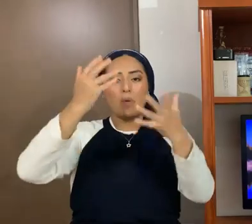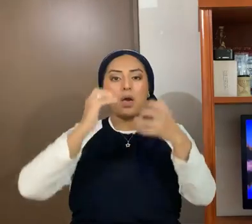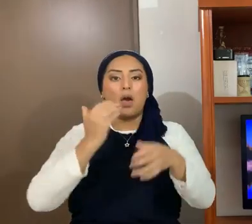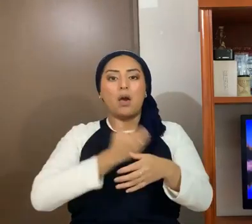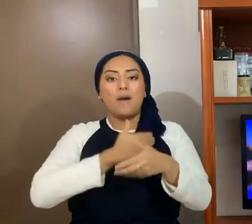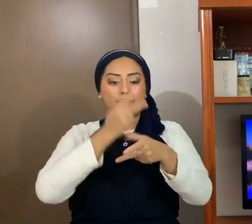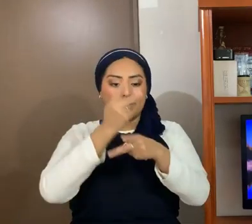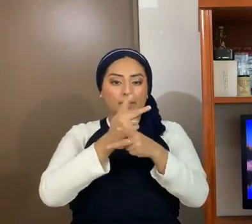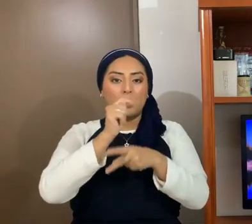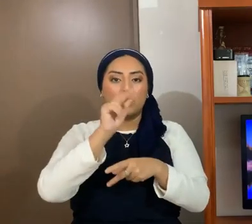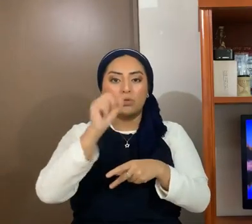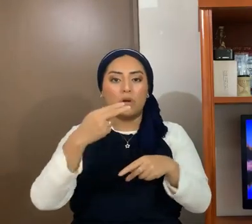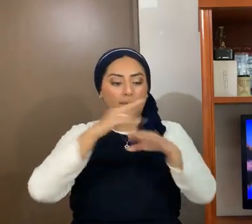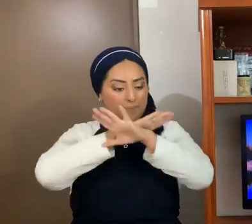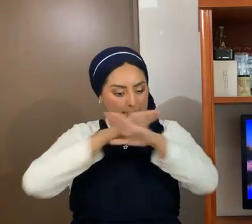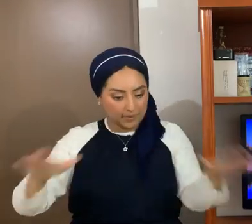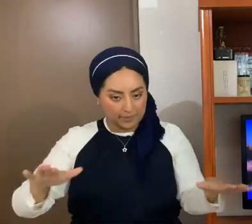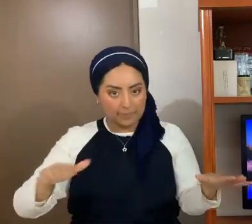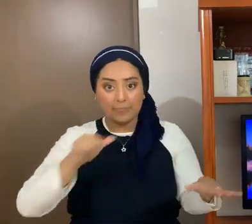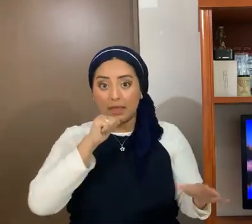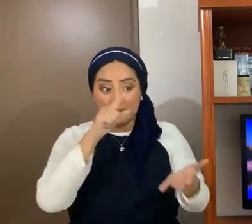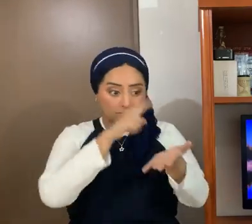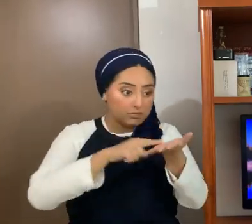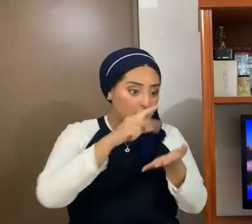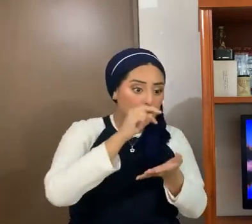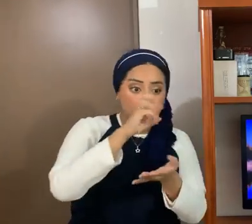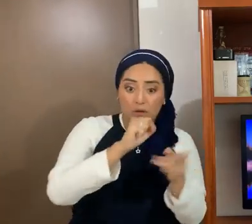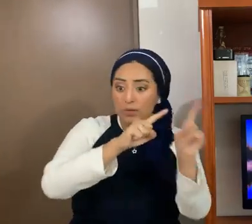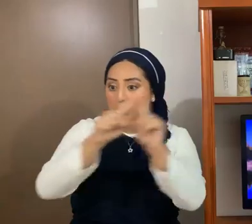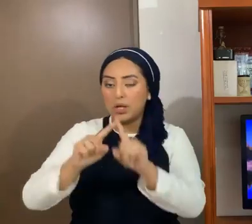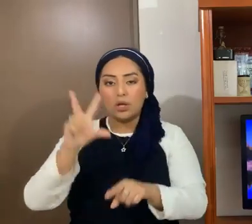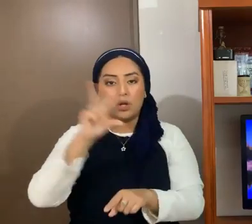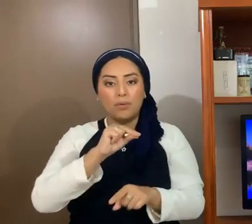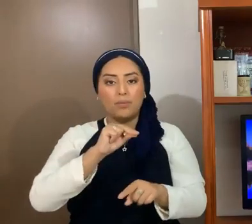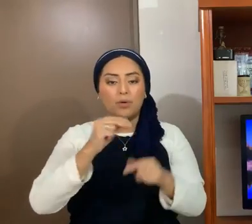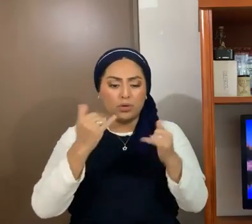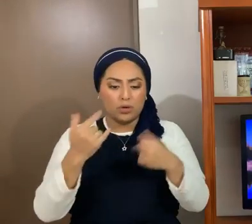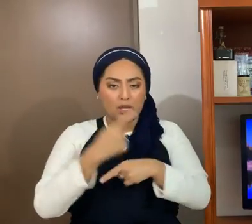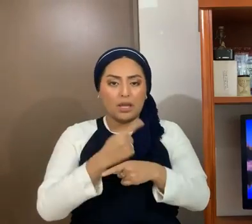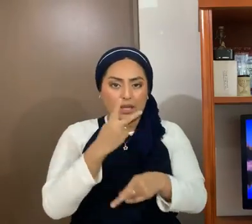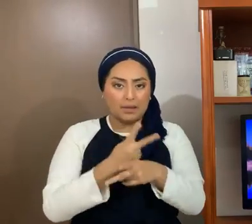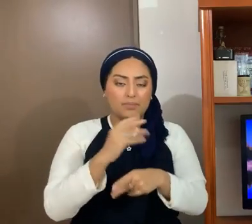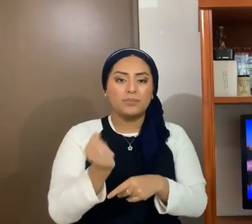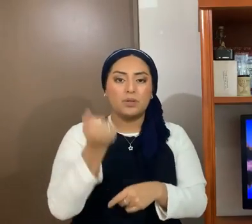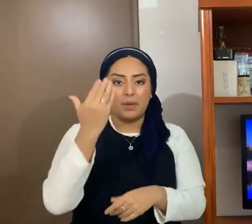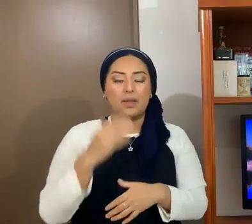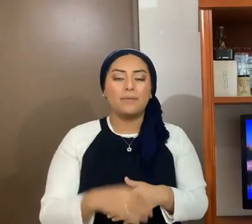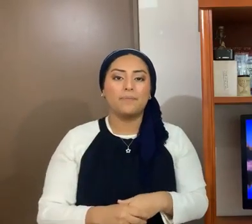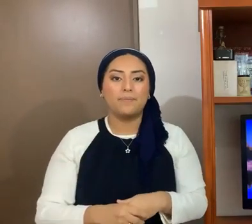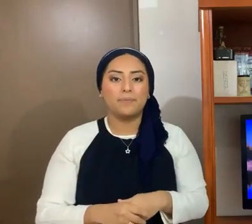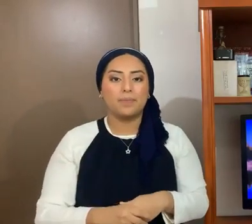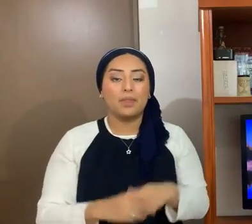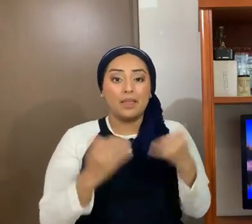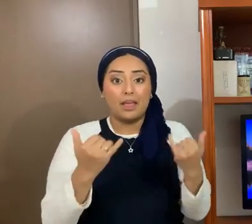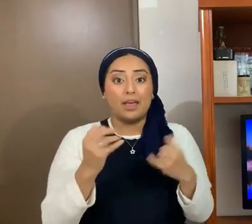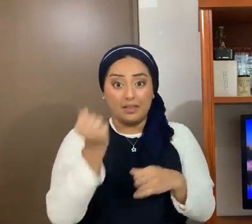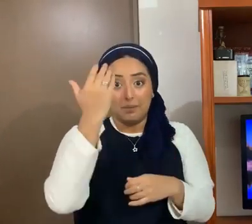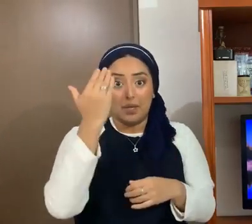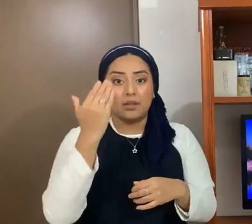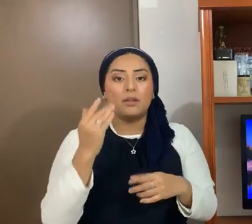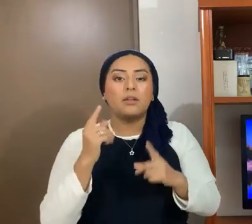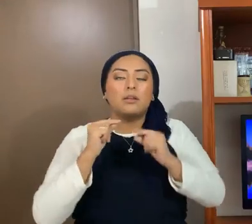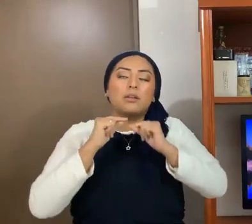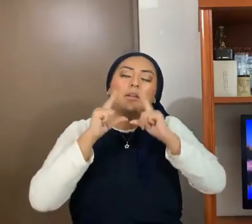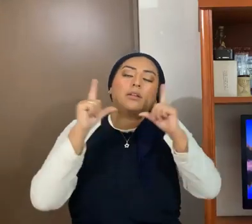el Shabbat mejor y con más belleza. ¿Qué te parecería si en Shabbat, en lugar de